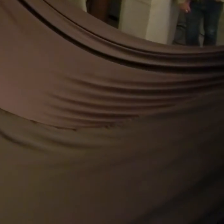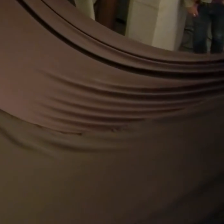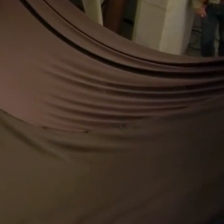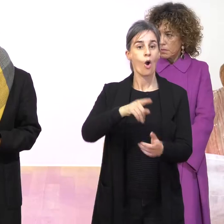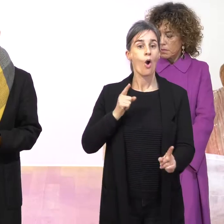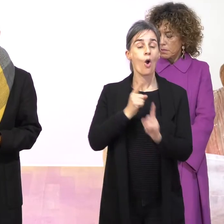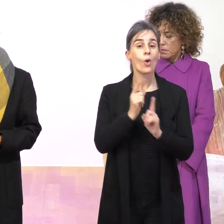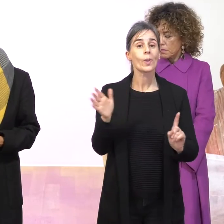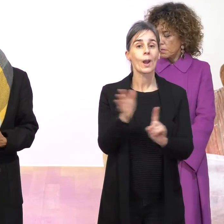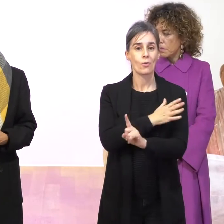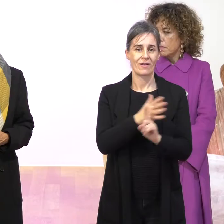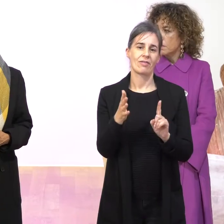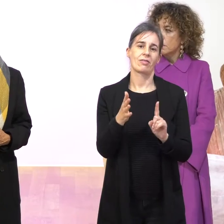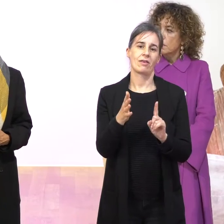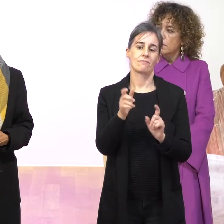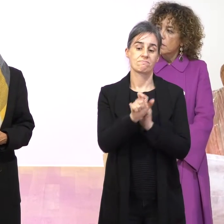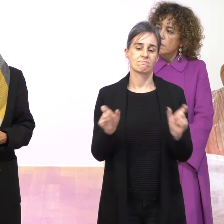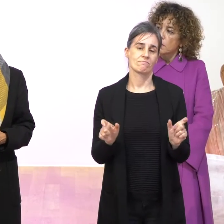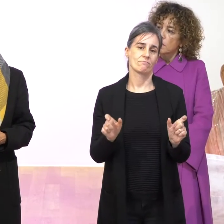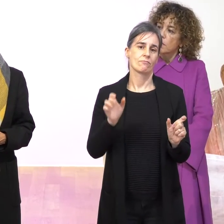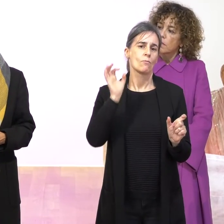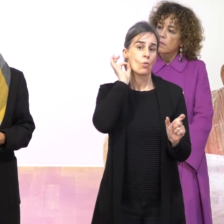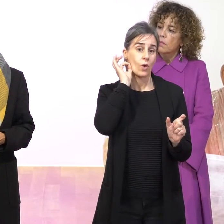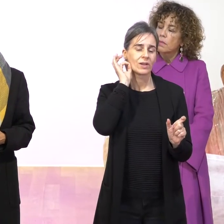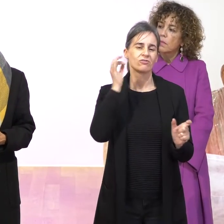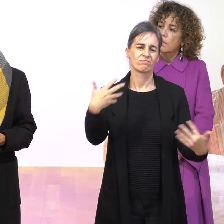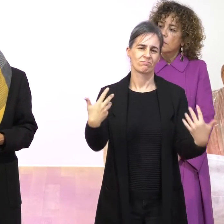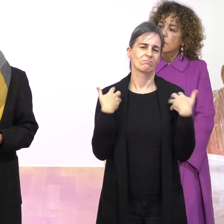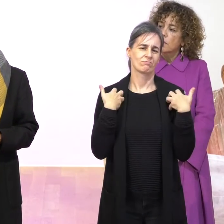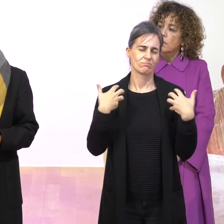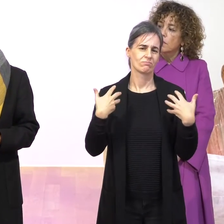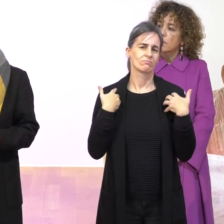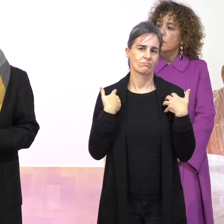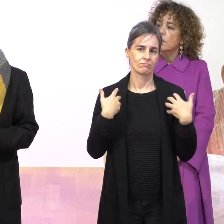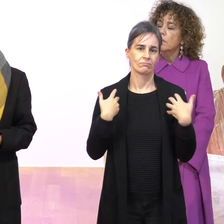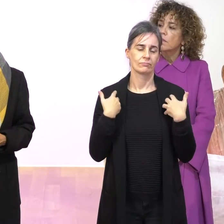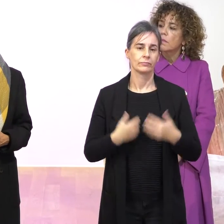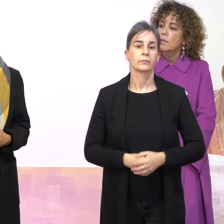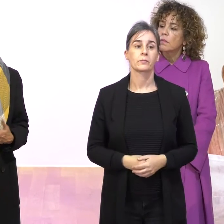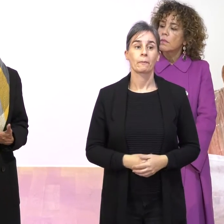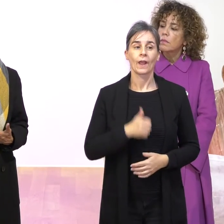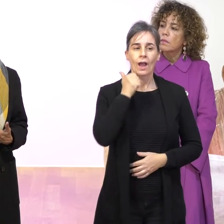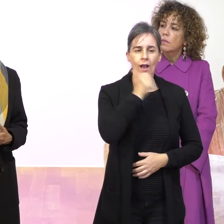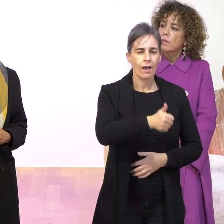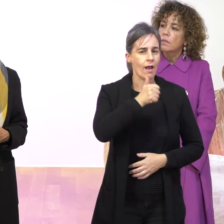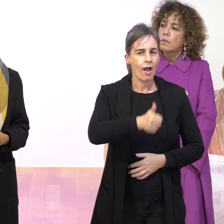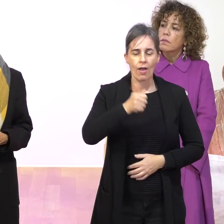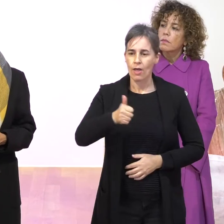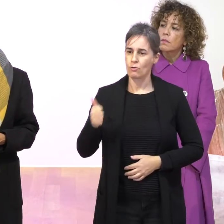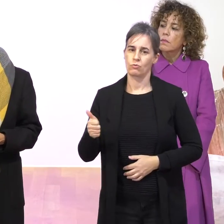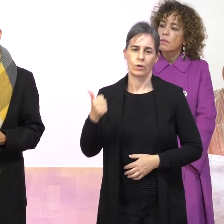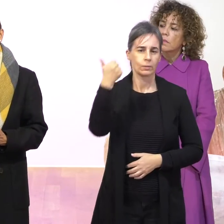contra das violencias que sufrimos as mulleres. Cada unha, cada un de